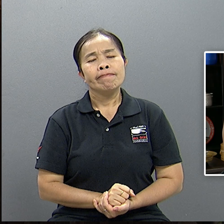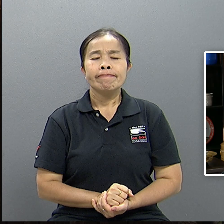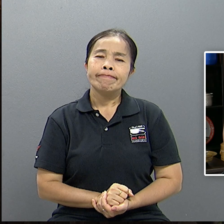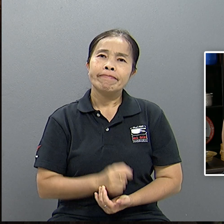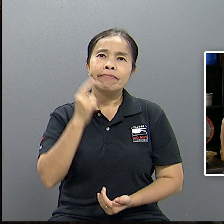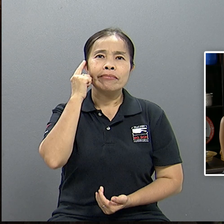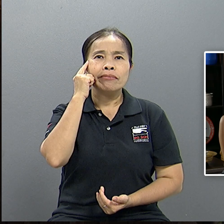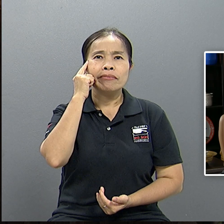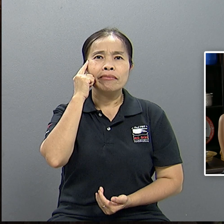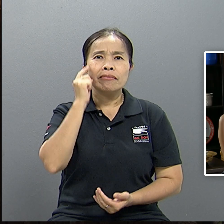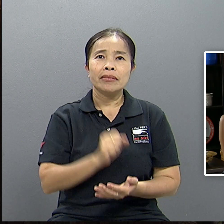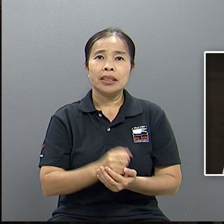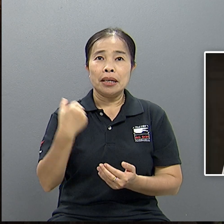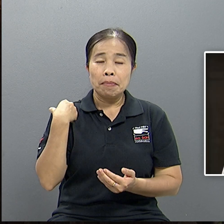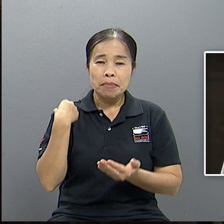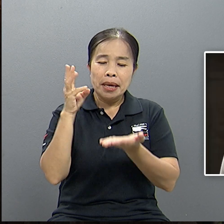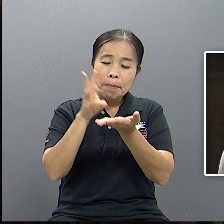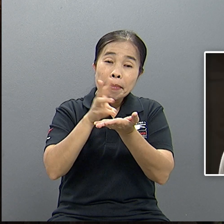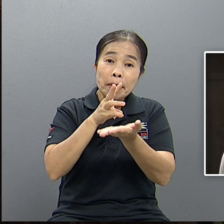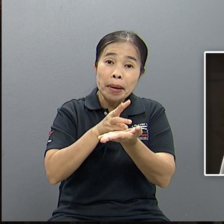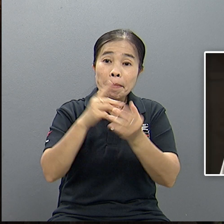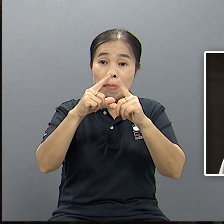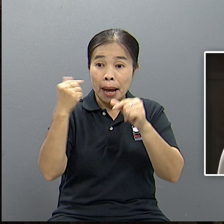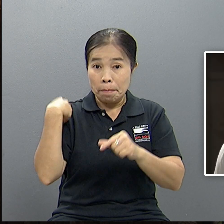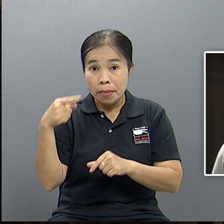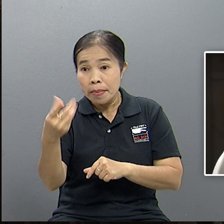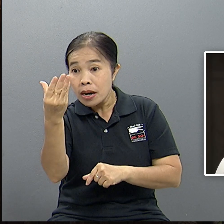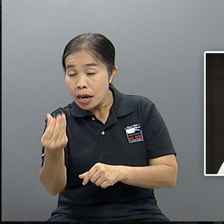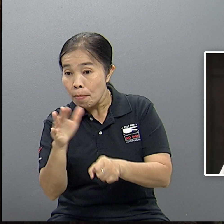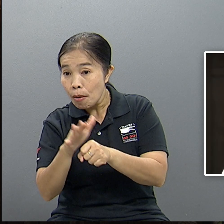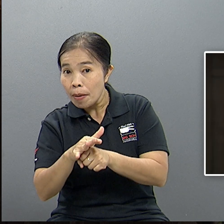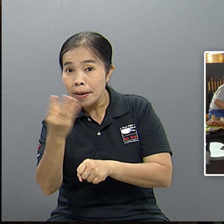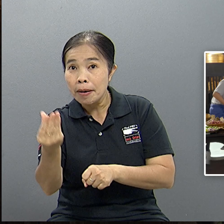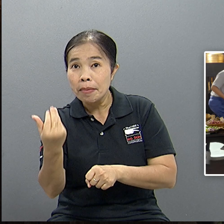ยังจะพอมีเม็ดมะขามเหลือให้คั่วอีกไหม